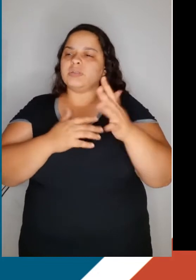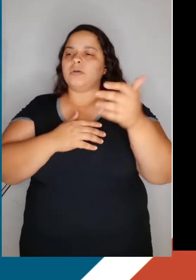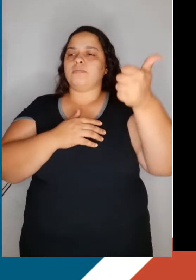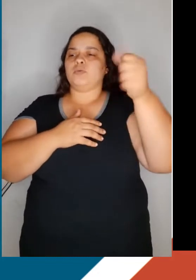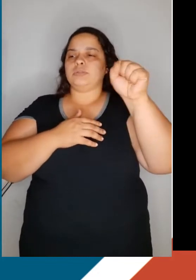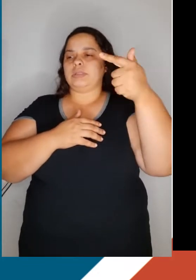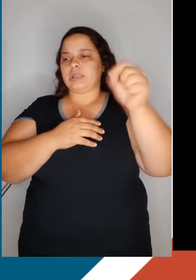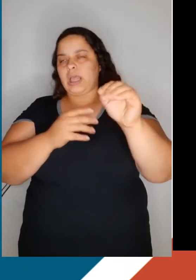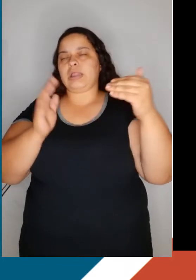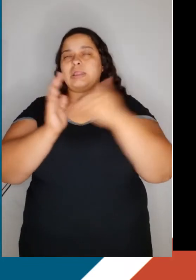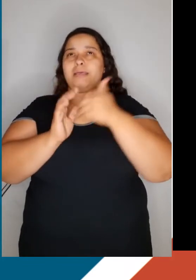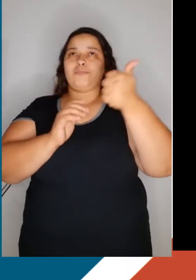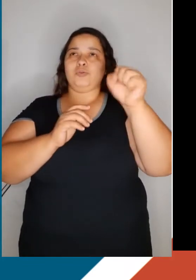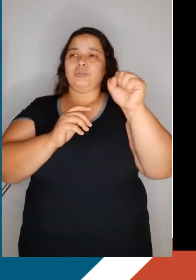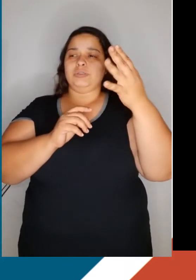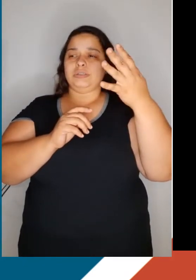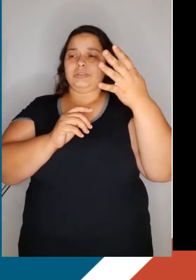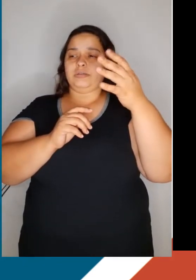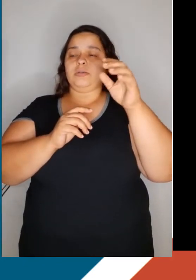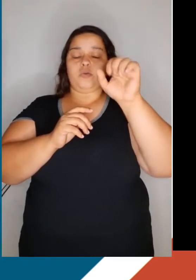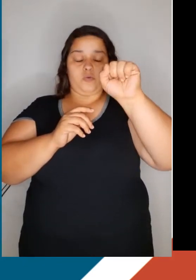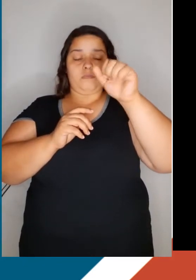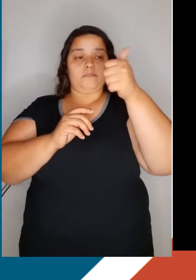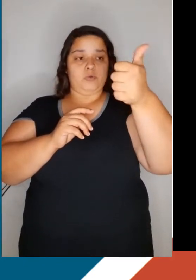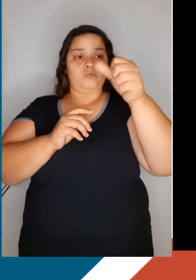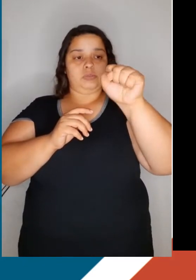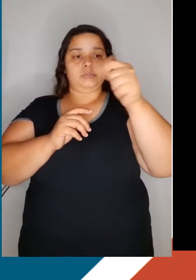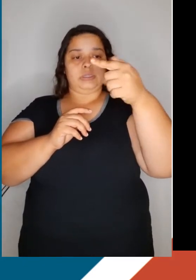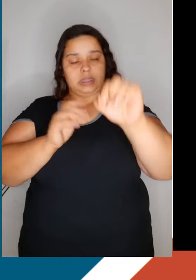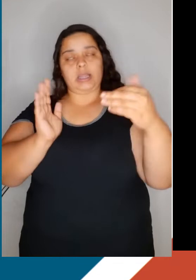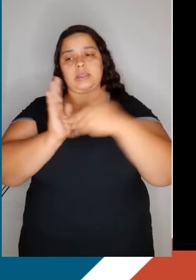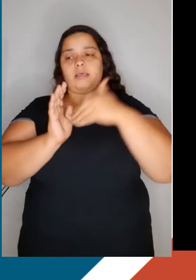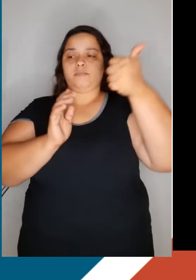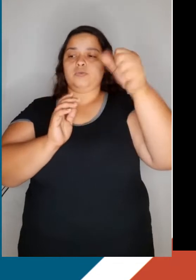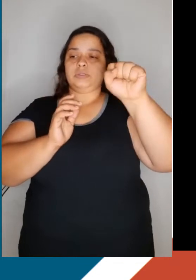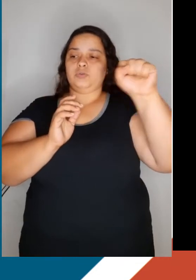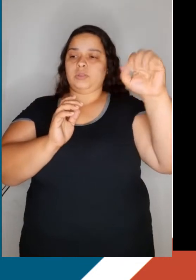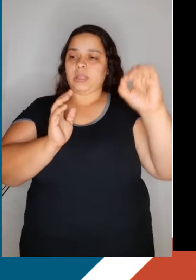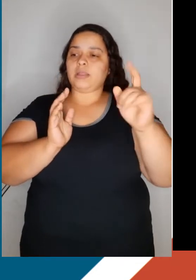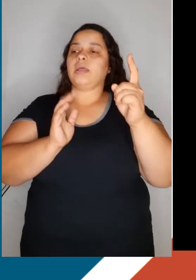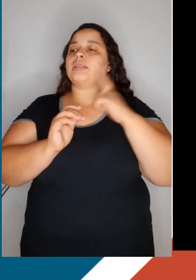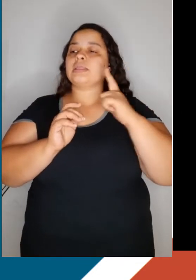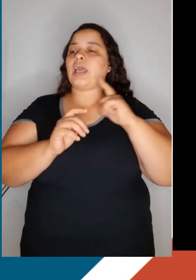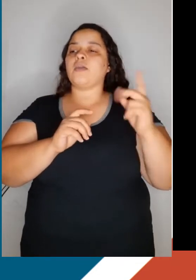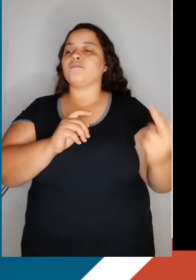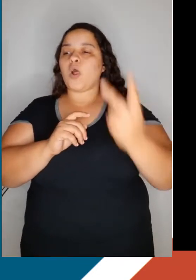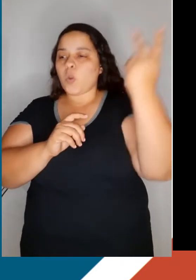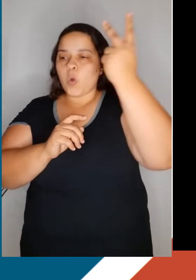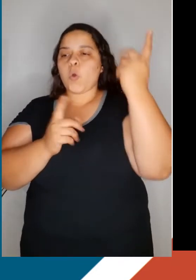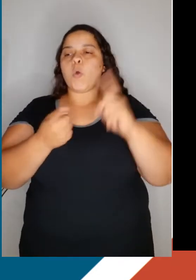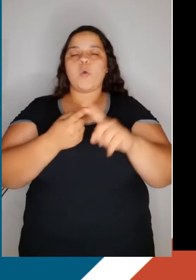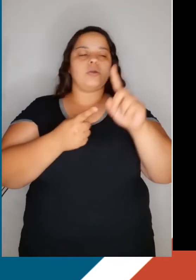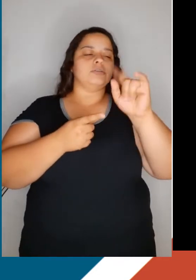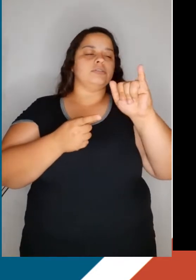1880, a gente vai ter a descoberta de diamante, ouro e cobre, o que vai levar a uma valorização do continente africano e uma busca